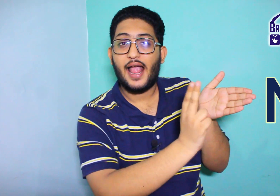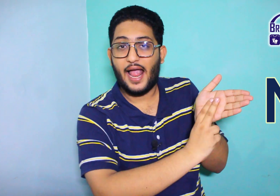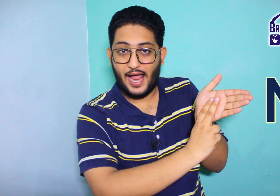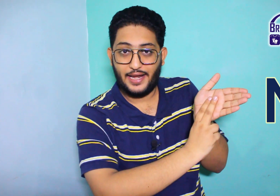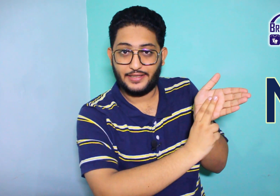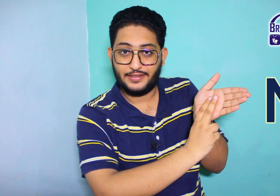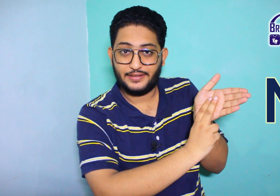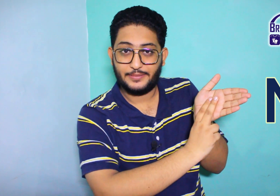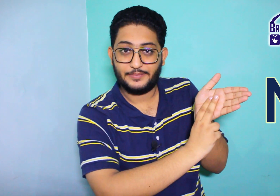एन।